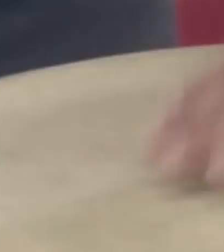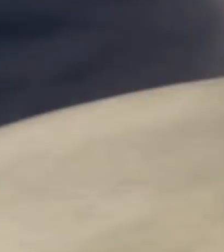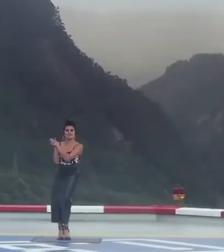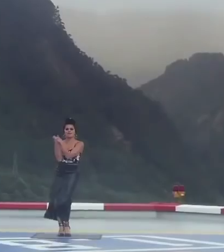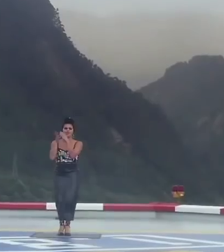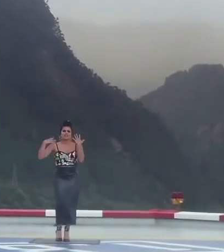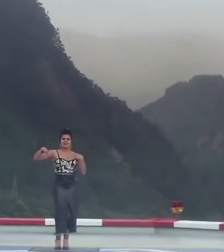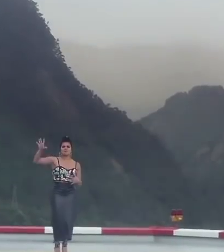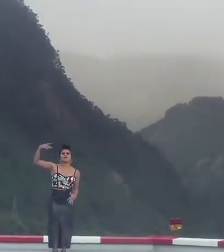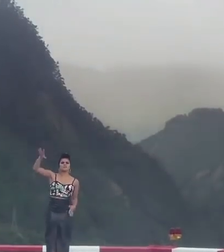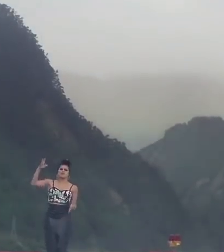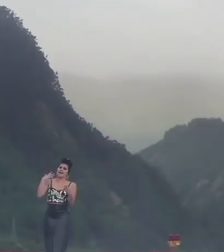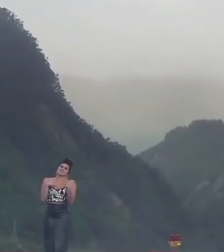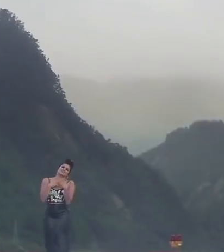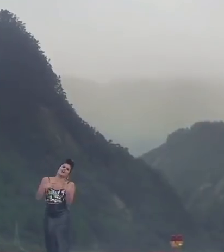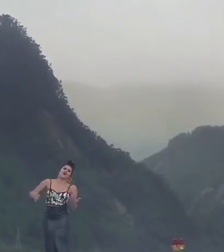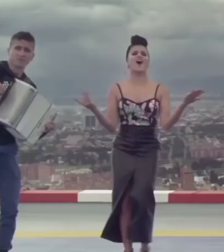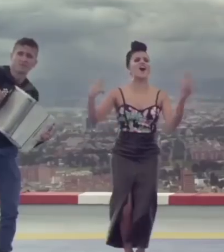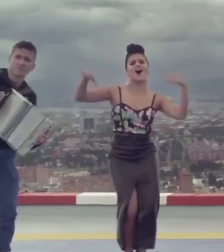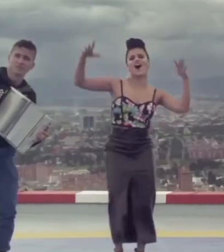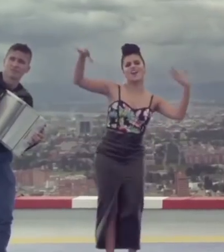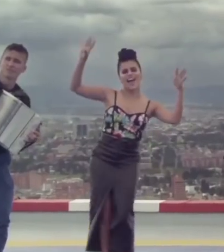colombia camino